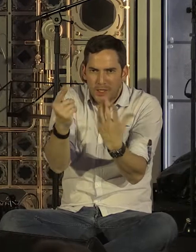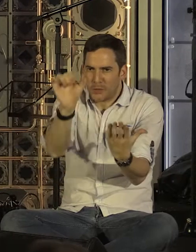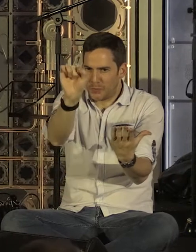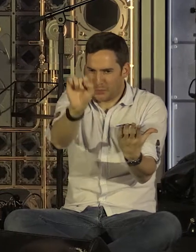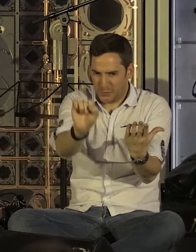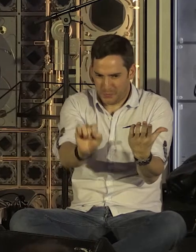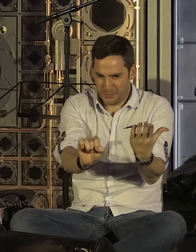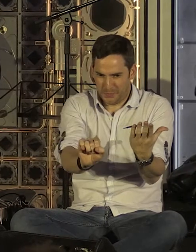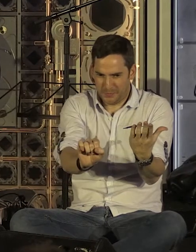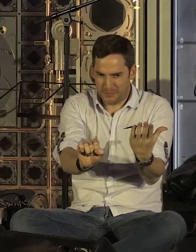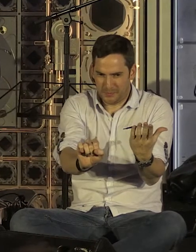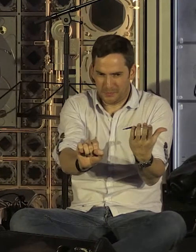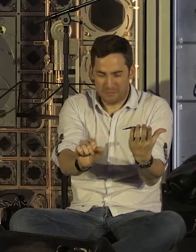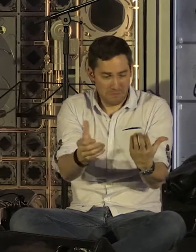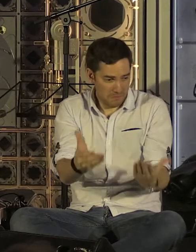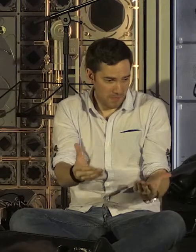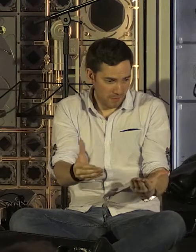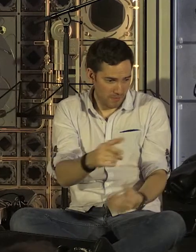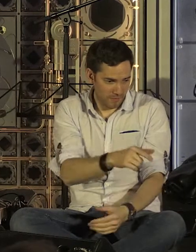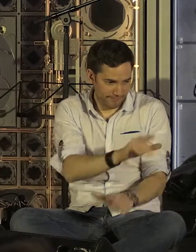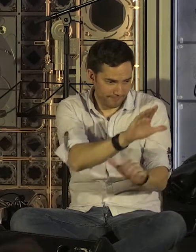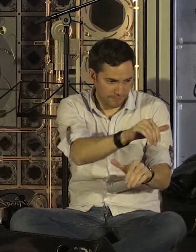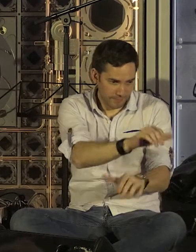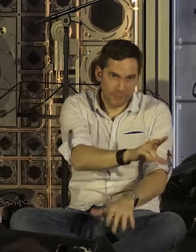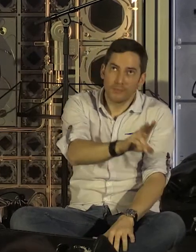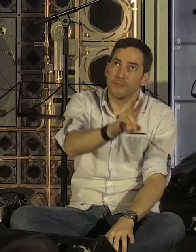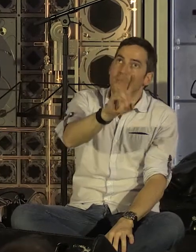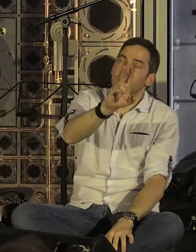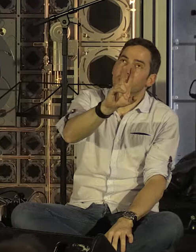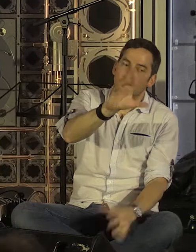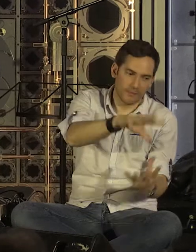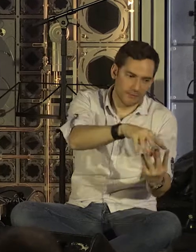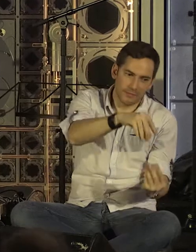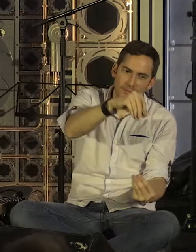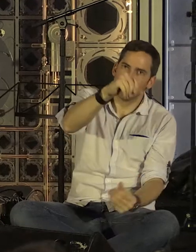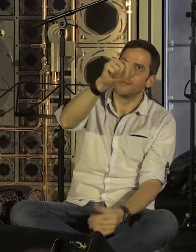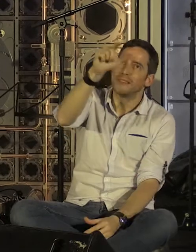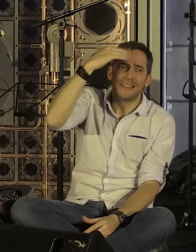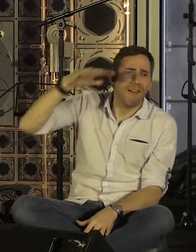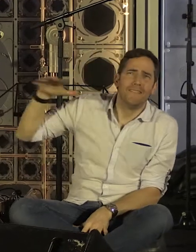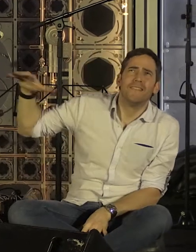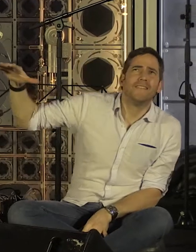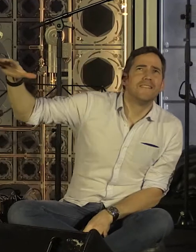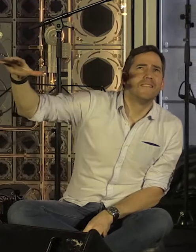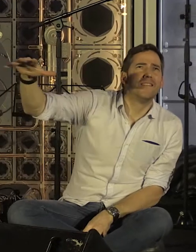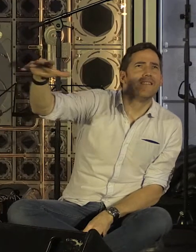te voilà maintenant dans le ciel, dans le grand néant au-dessus de toi,